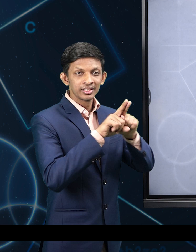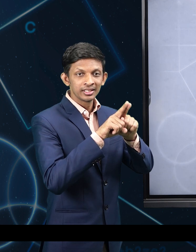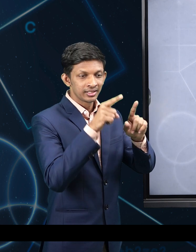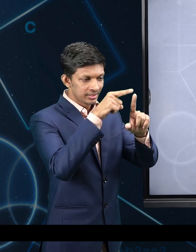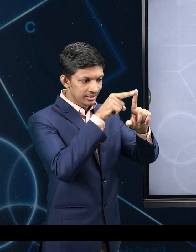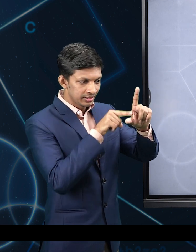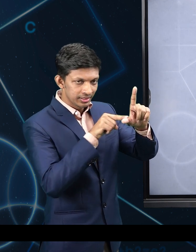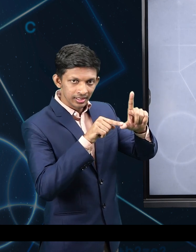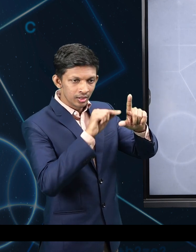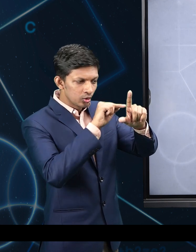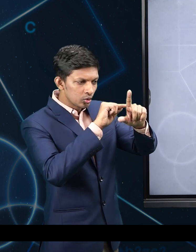సెంట్రల్ యాంగిల్.